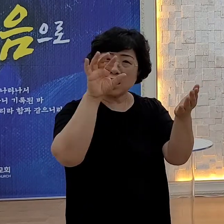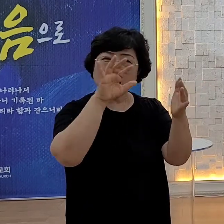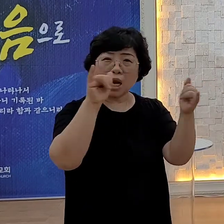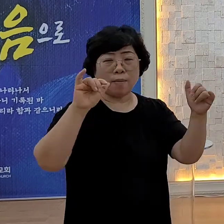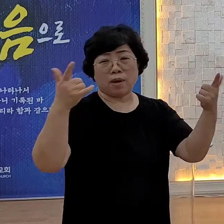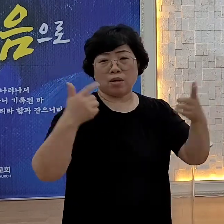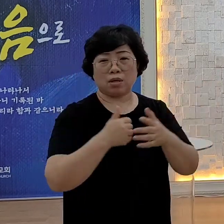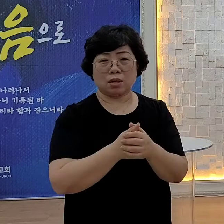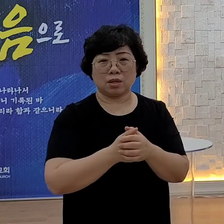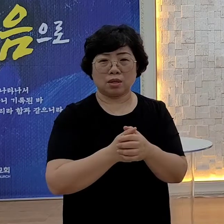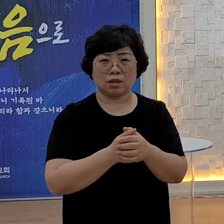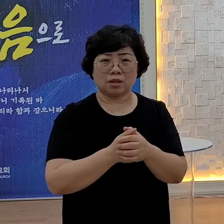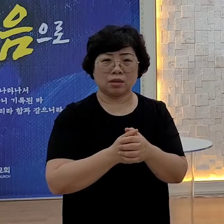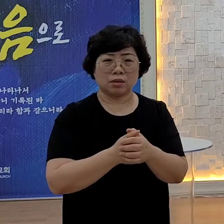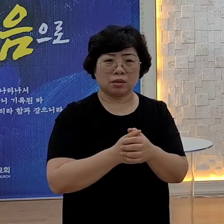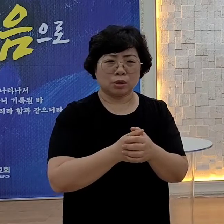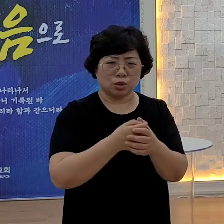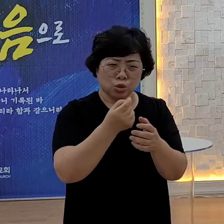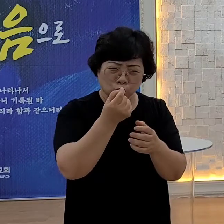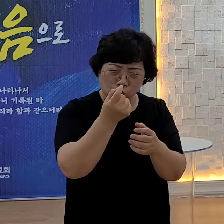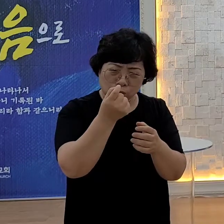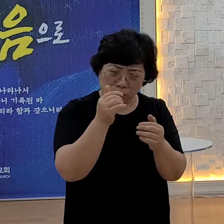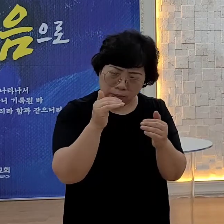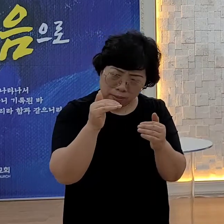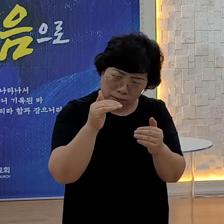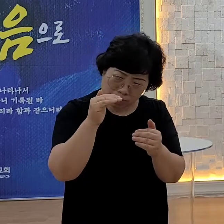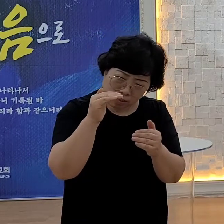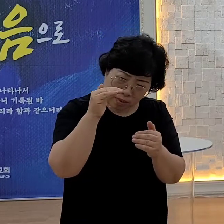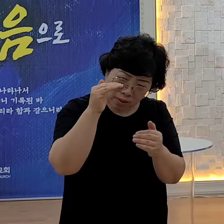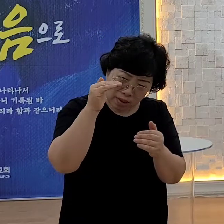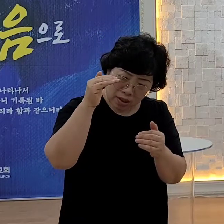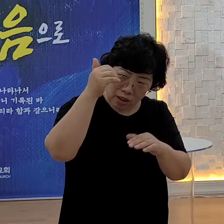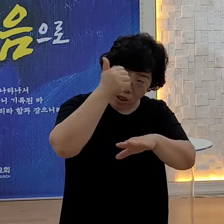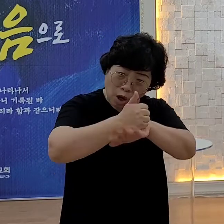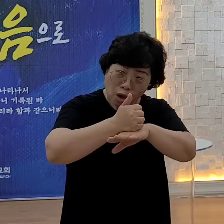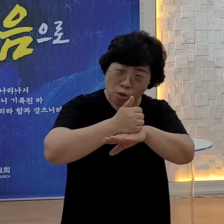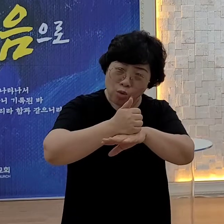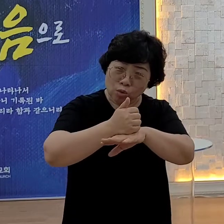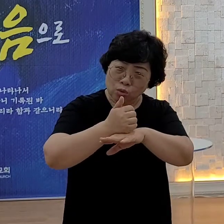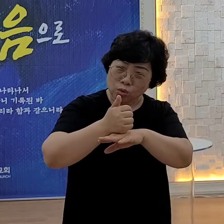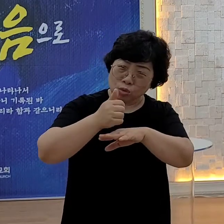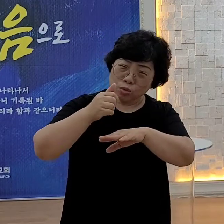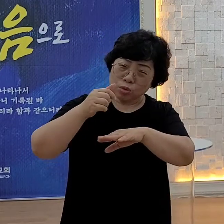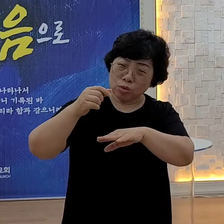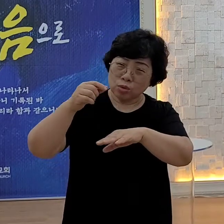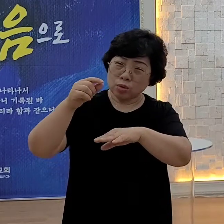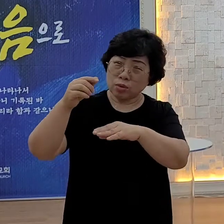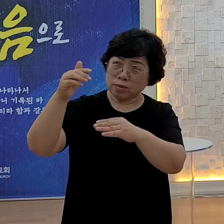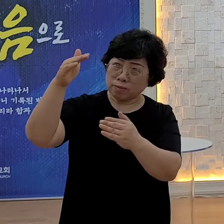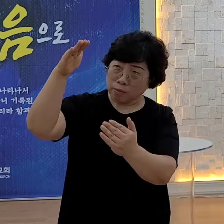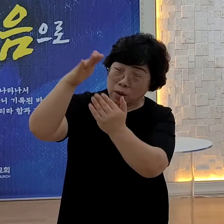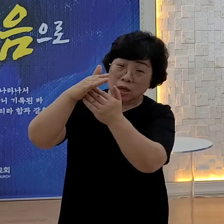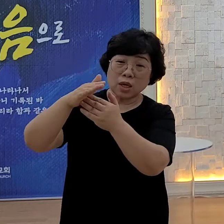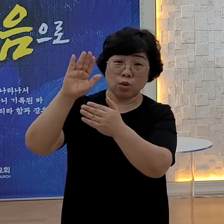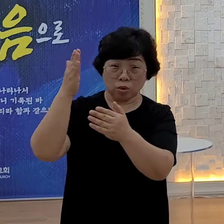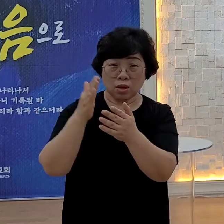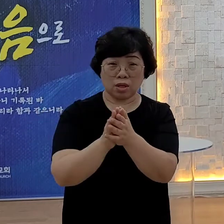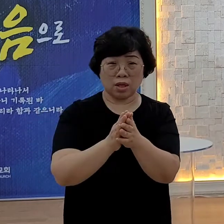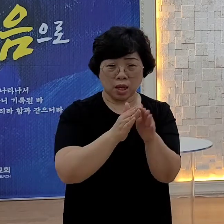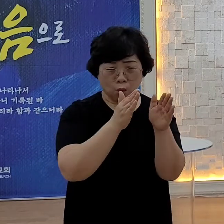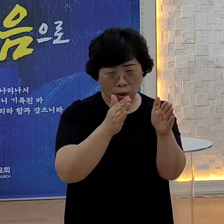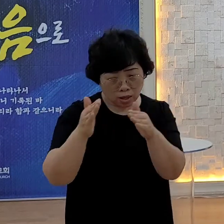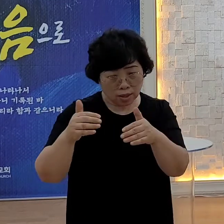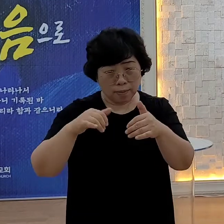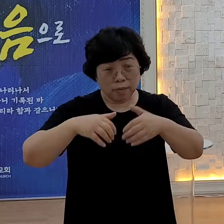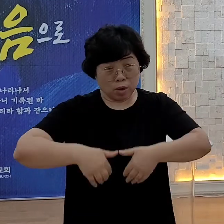거예요. 조금씩 자라서 결국은 저 높은 산 꼭대기까지 올라가는 게 믿음의 과정이다. 이 말을 하고